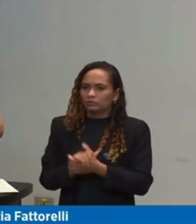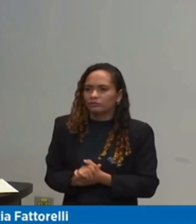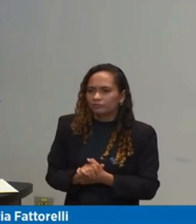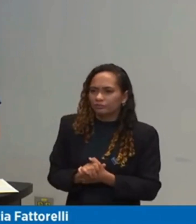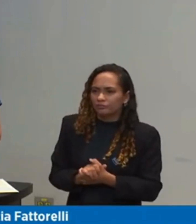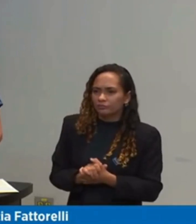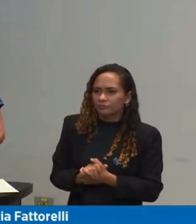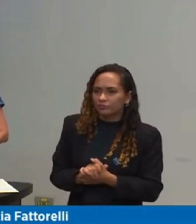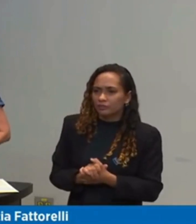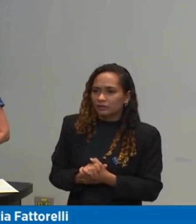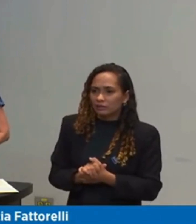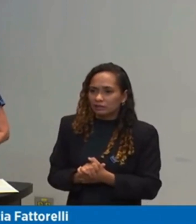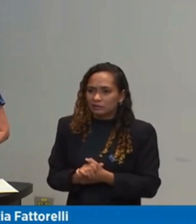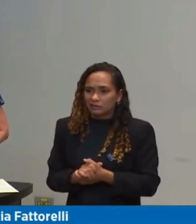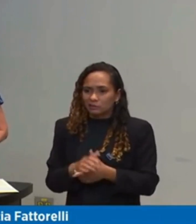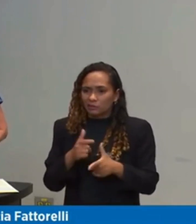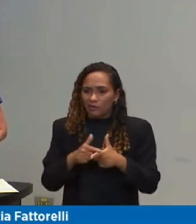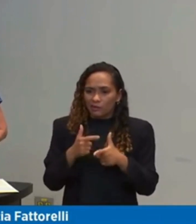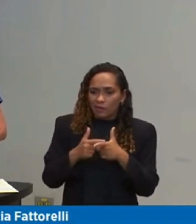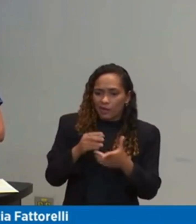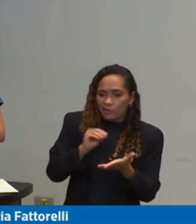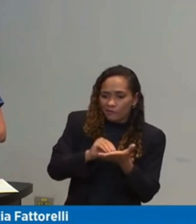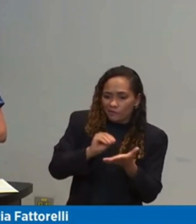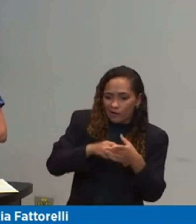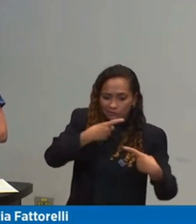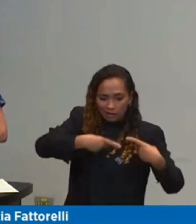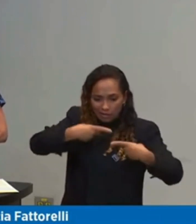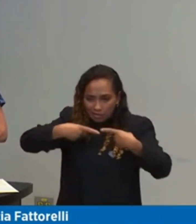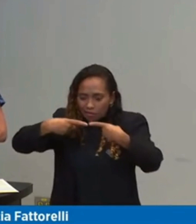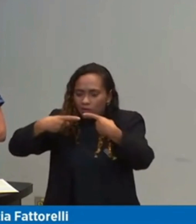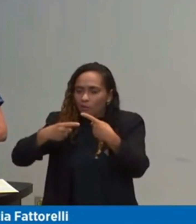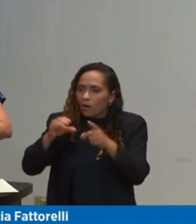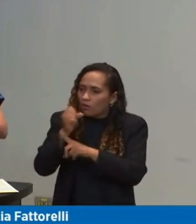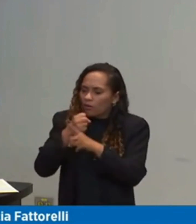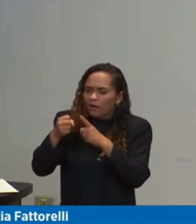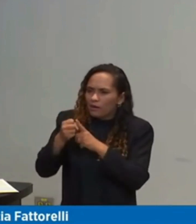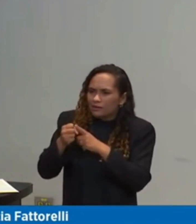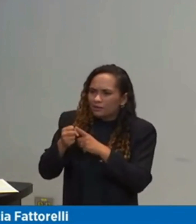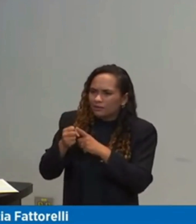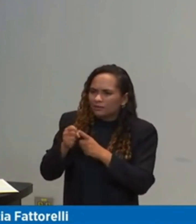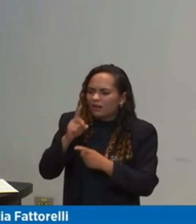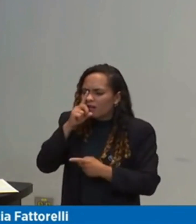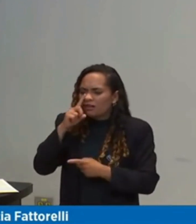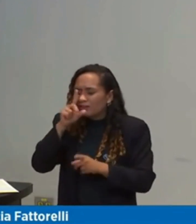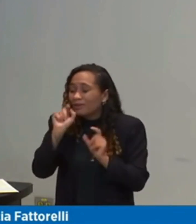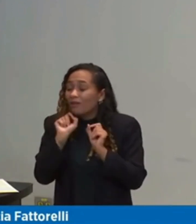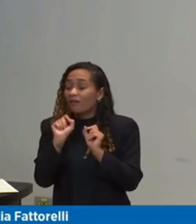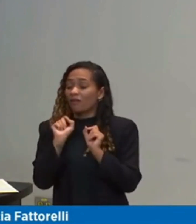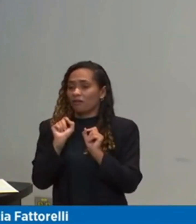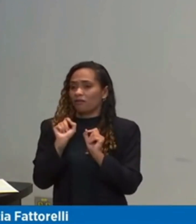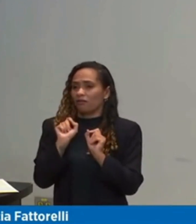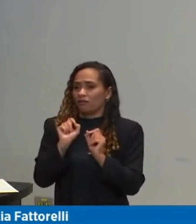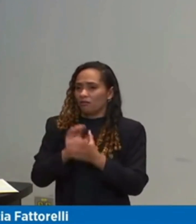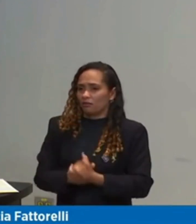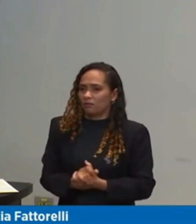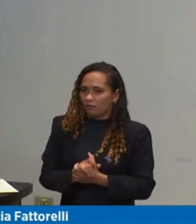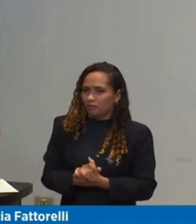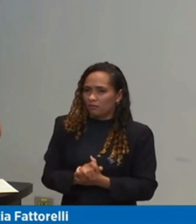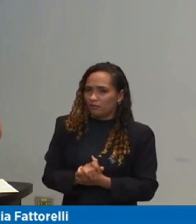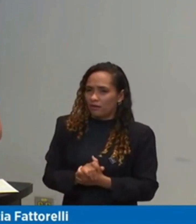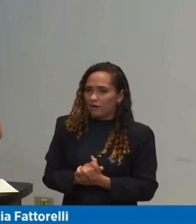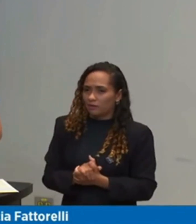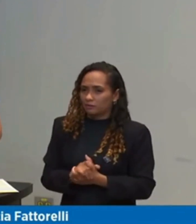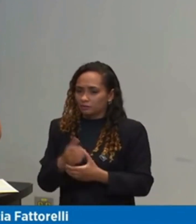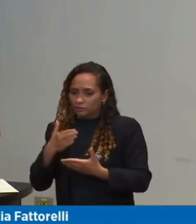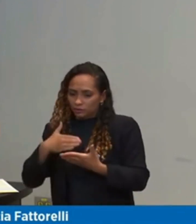De afogadilho, sem um debate com a sociedade? Qual é o risco de